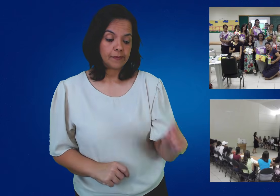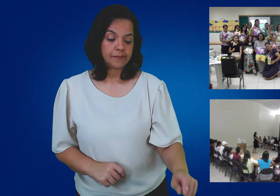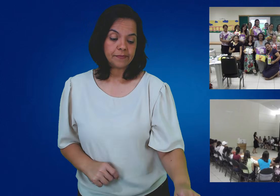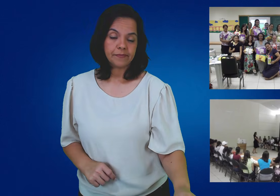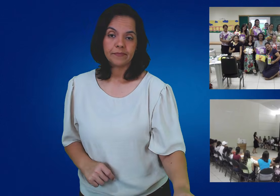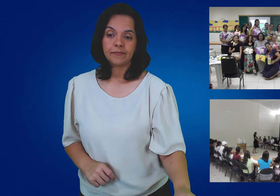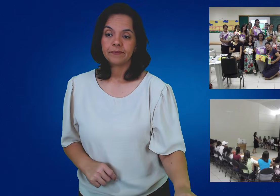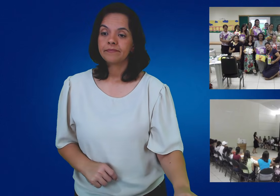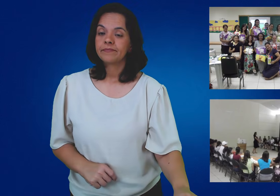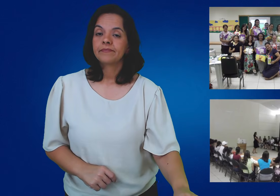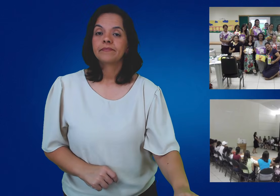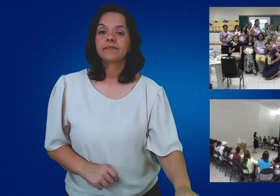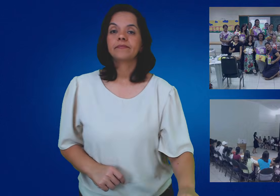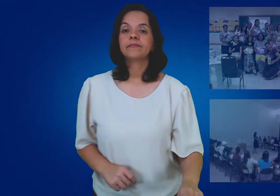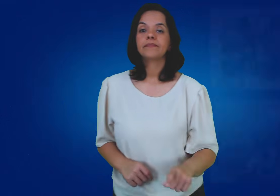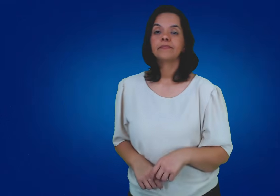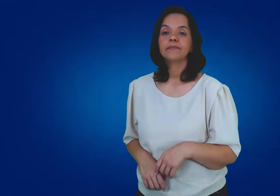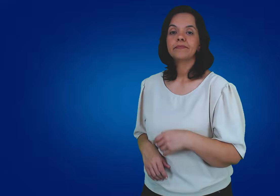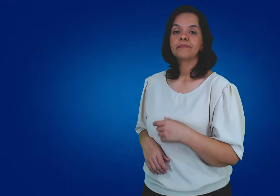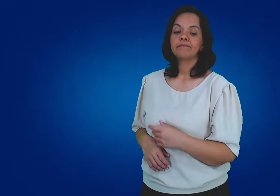Agora nós vamos aprender uma outra parte da aula.